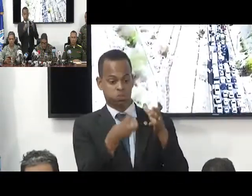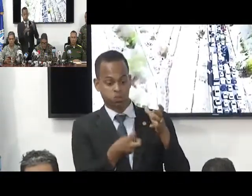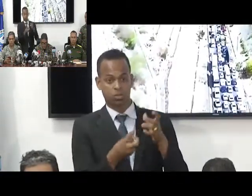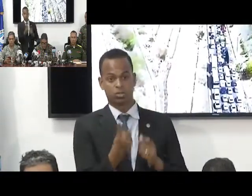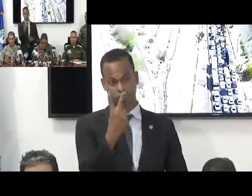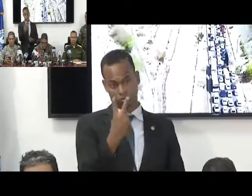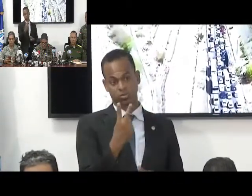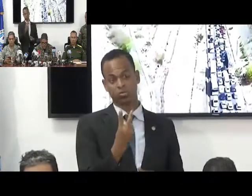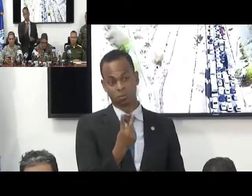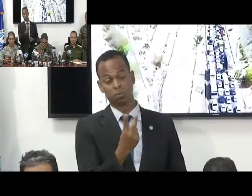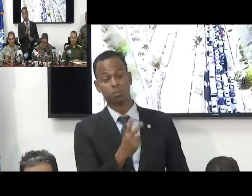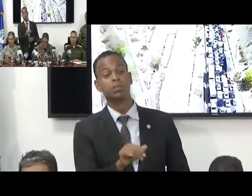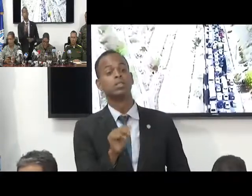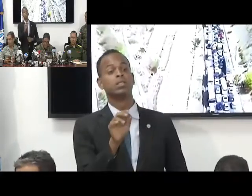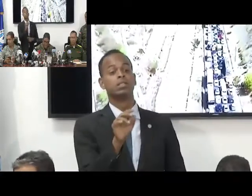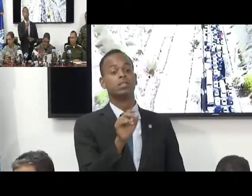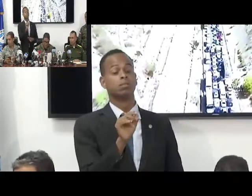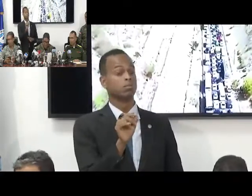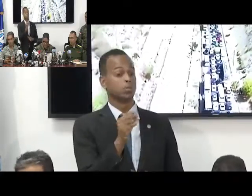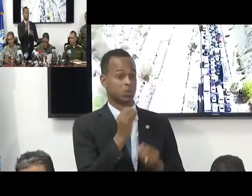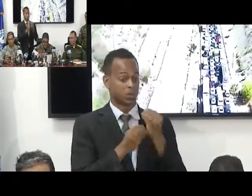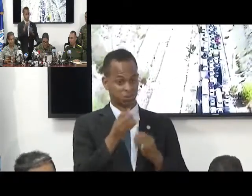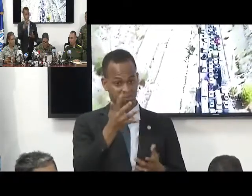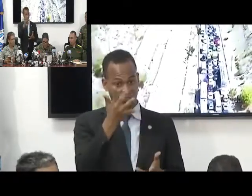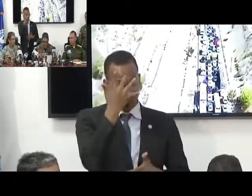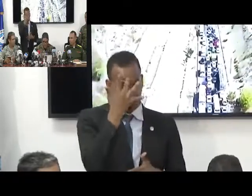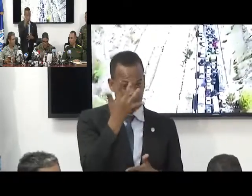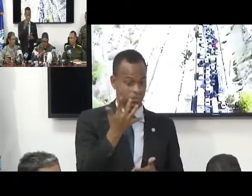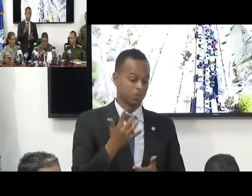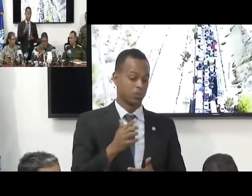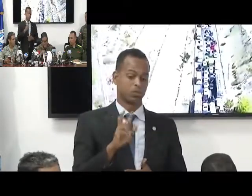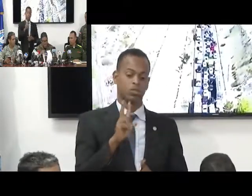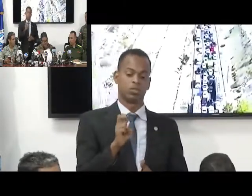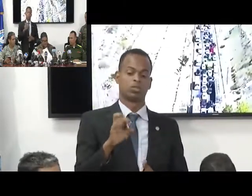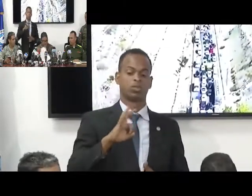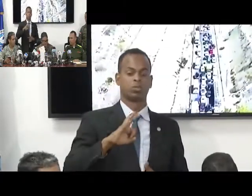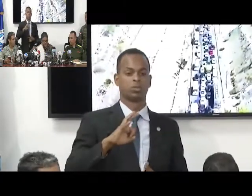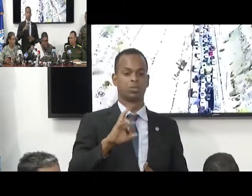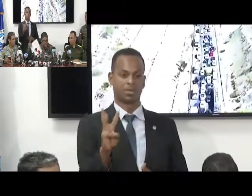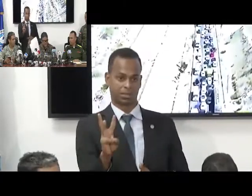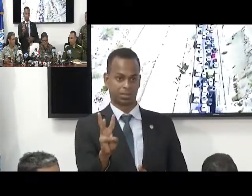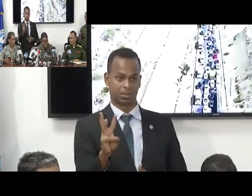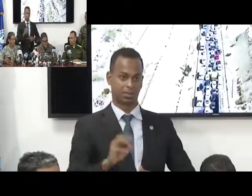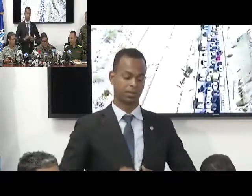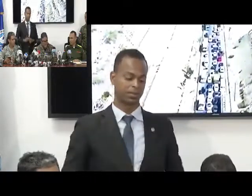inmersión, 2. Intoxicación alimentaria, tenemos afectados 296.